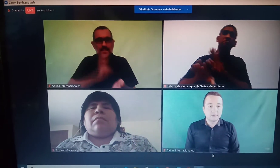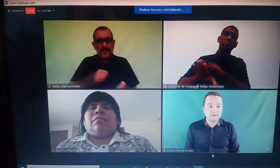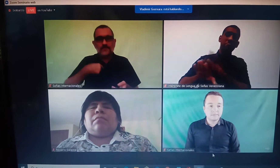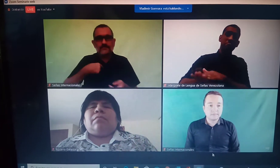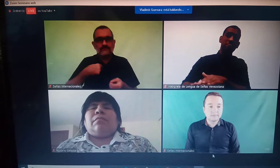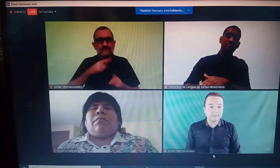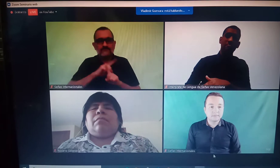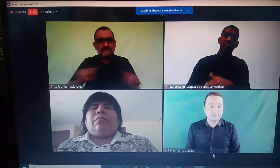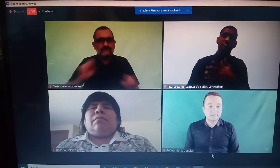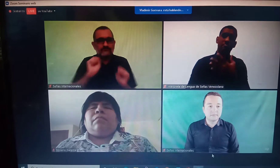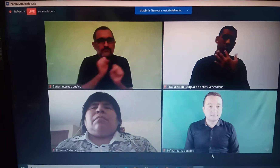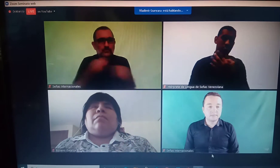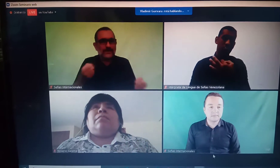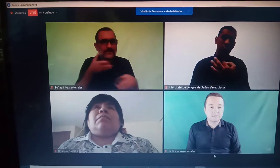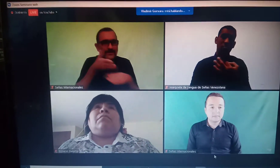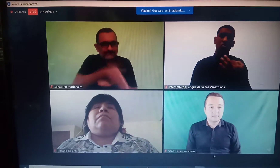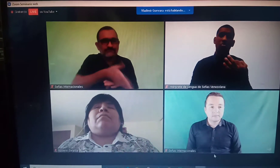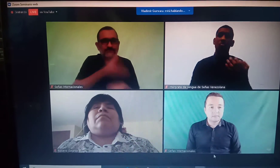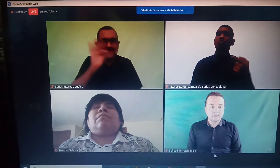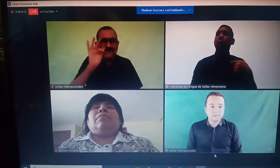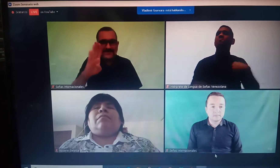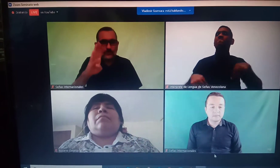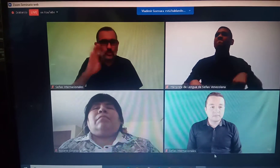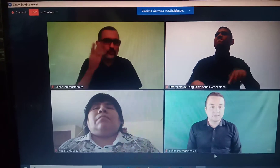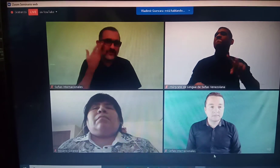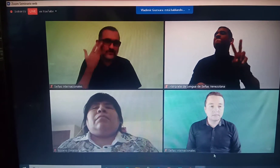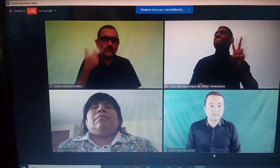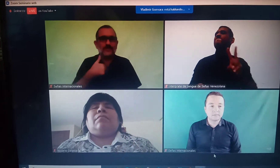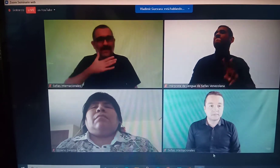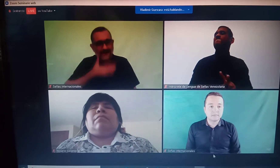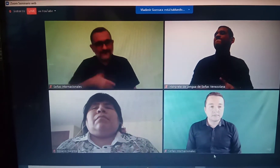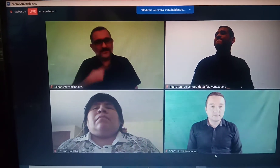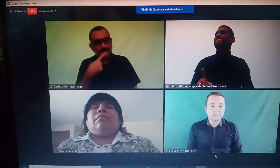realmente nuestro país no está,